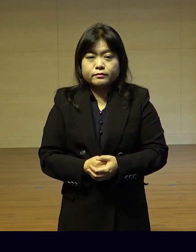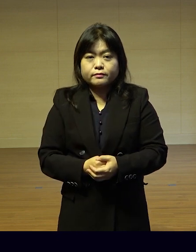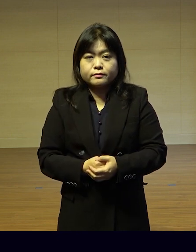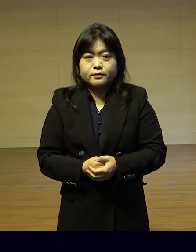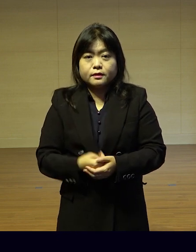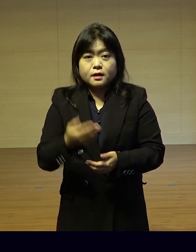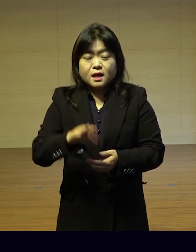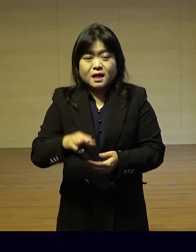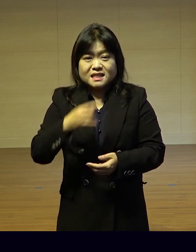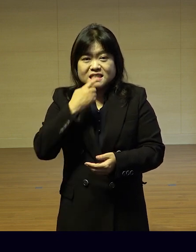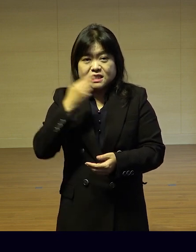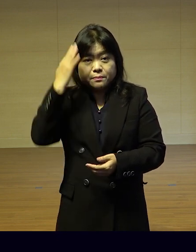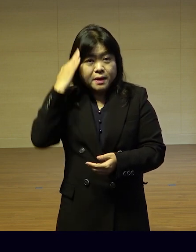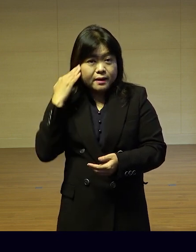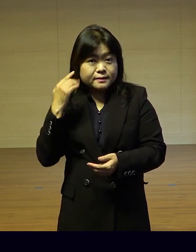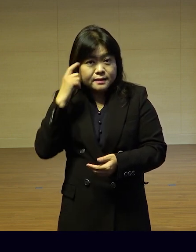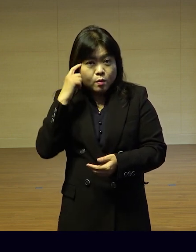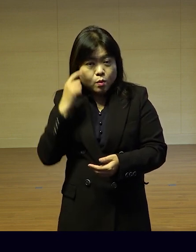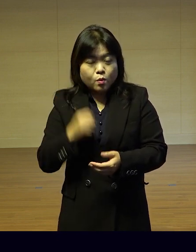또는 흑백 사고,